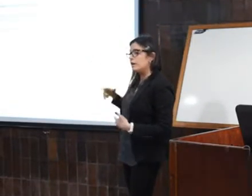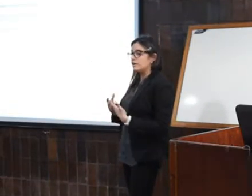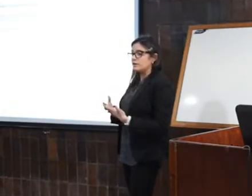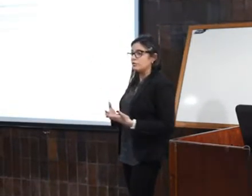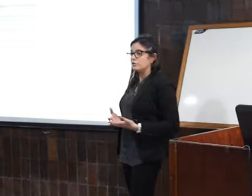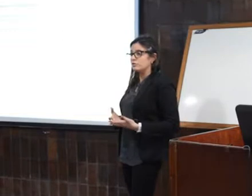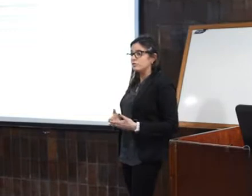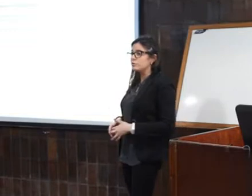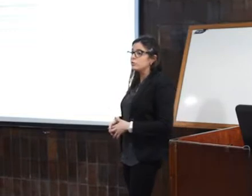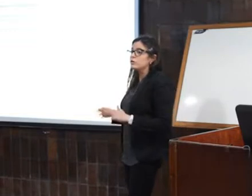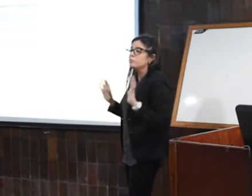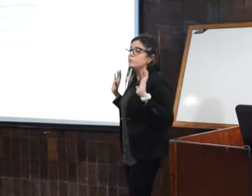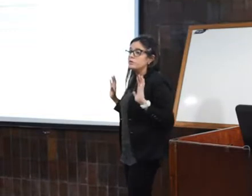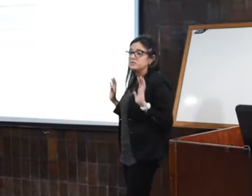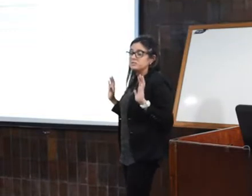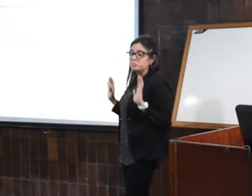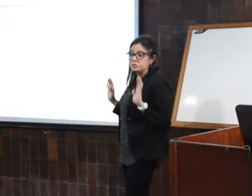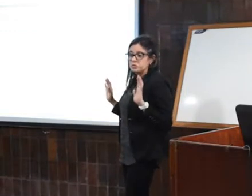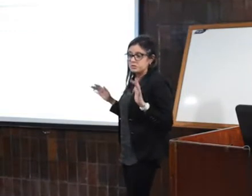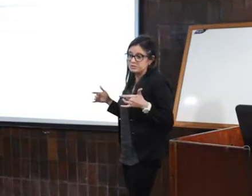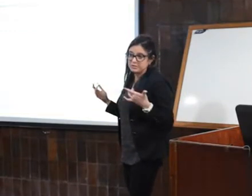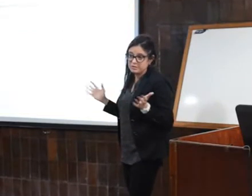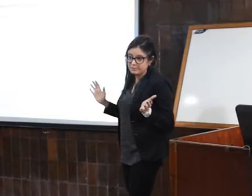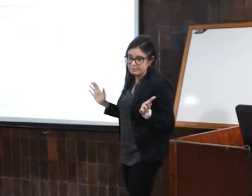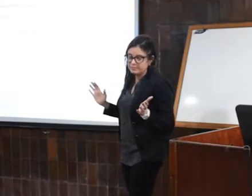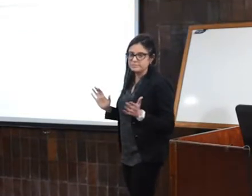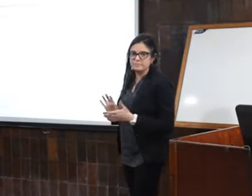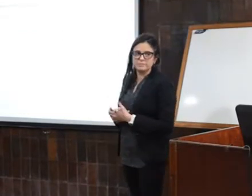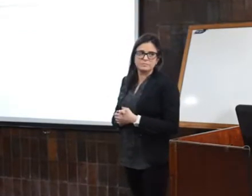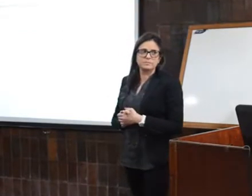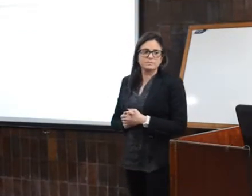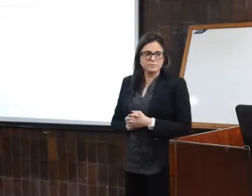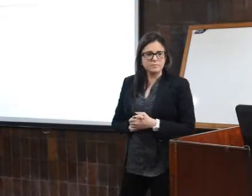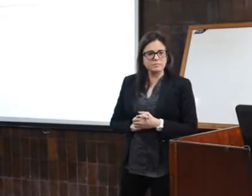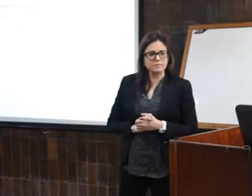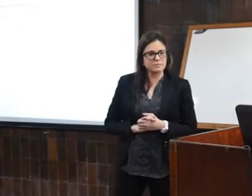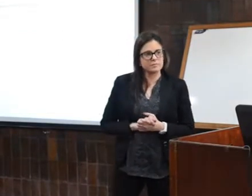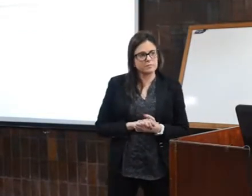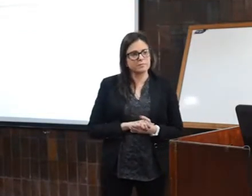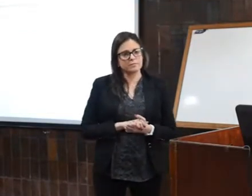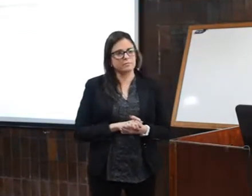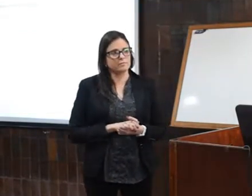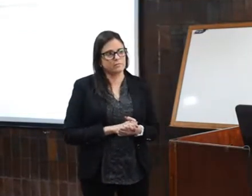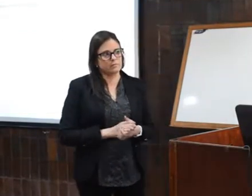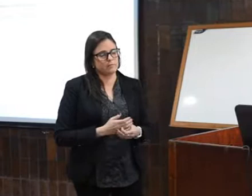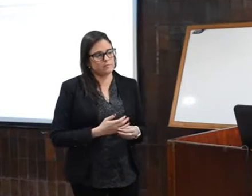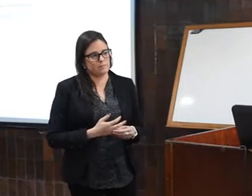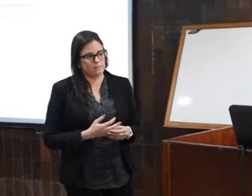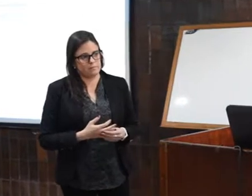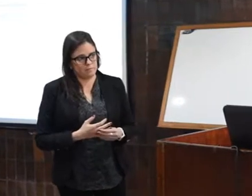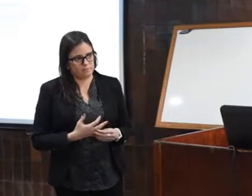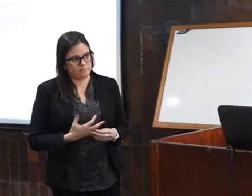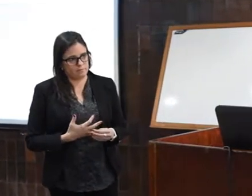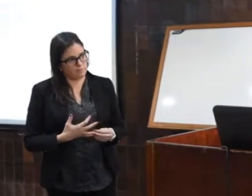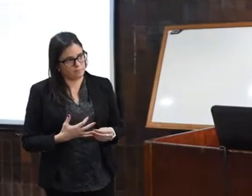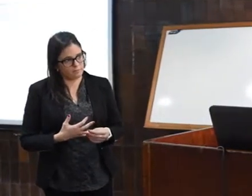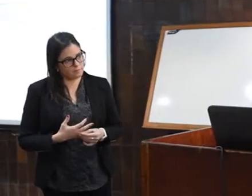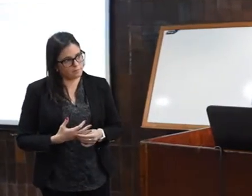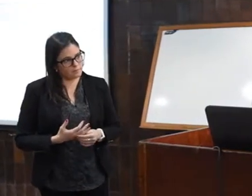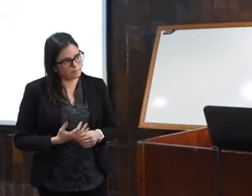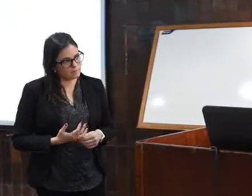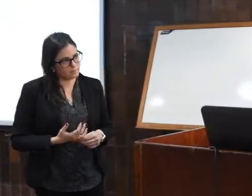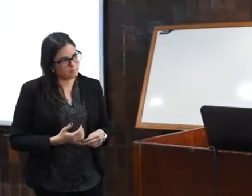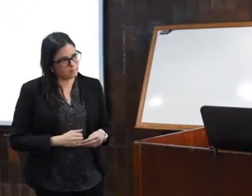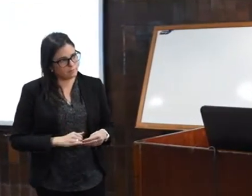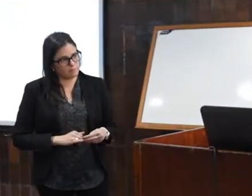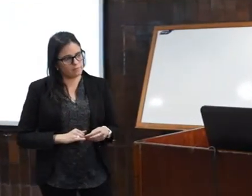vinculada pero contrato de seguro ustedes le van a indagar le van a pedir información a las personas y la información les cierra con